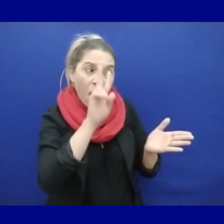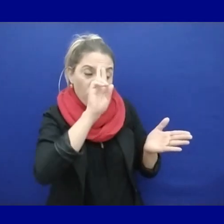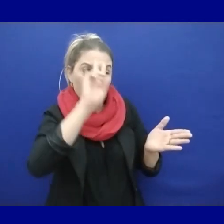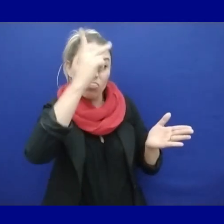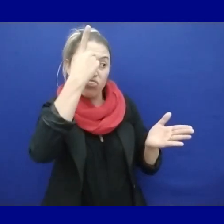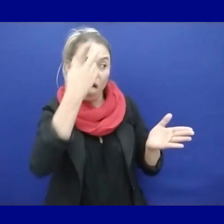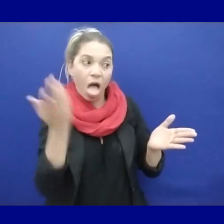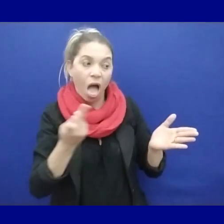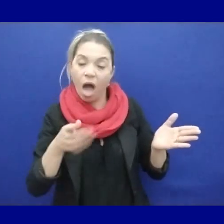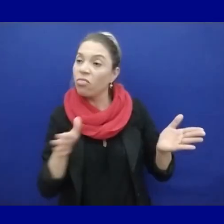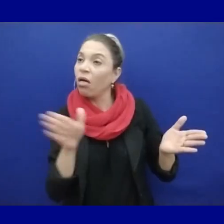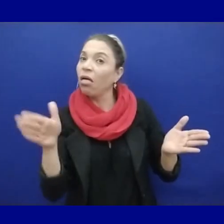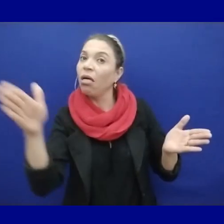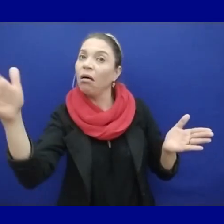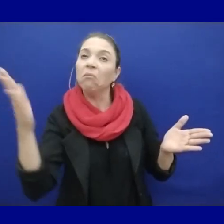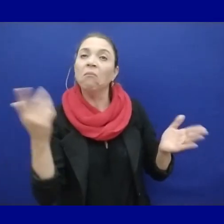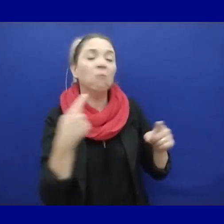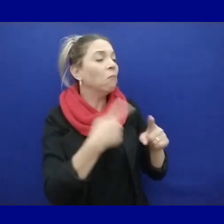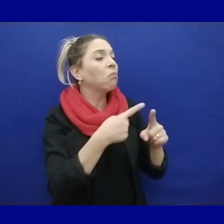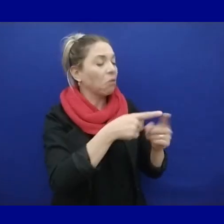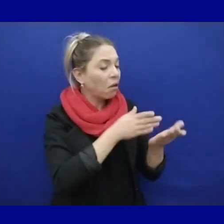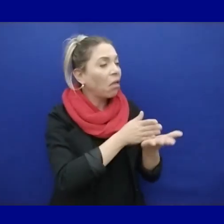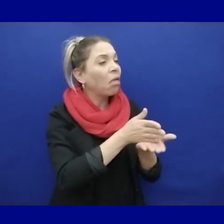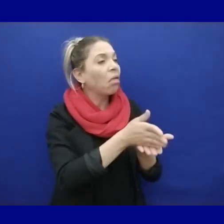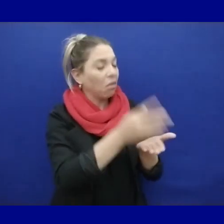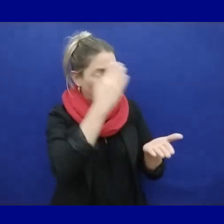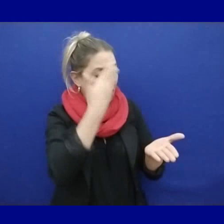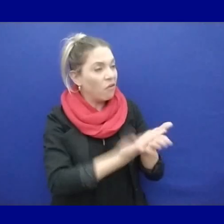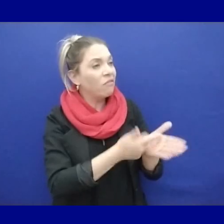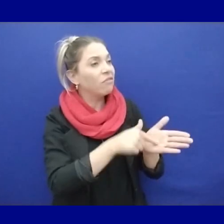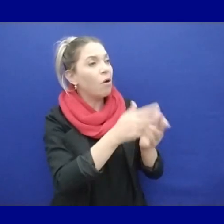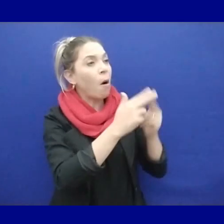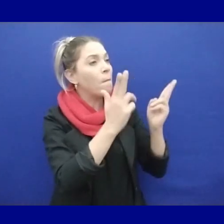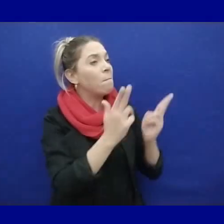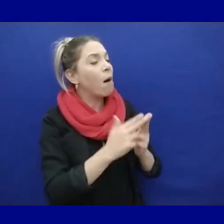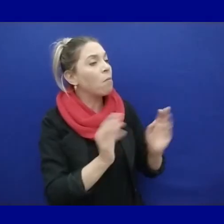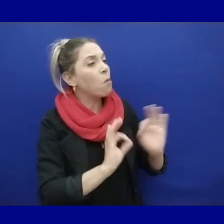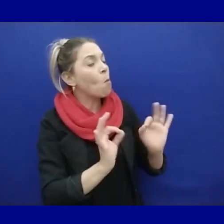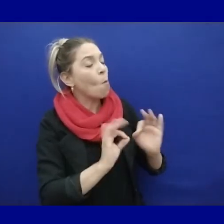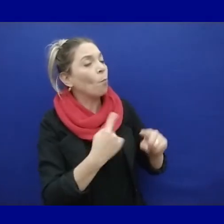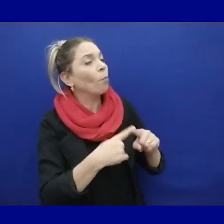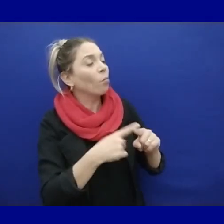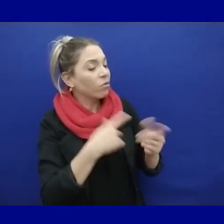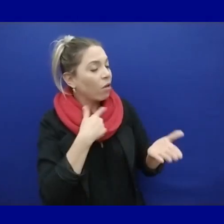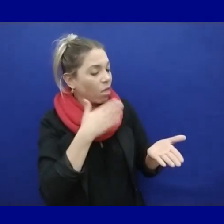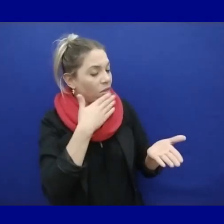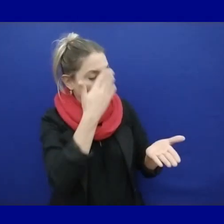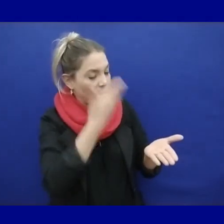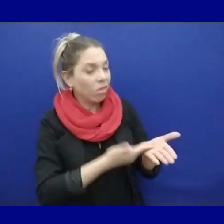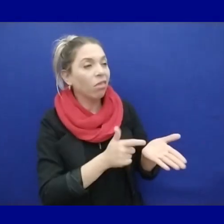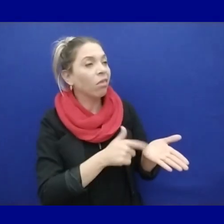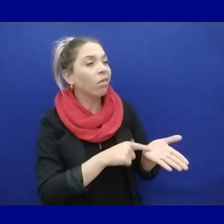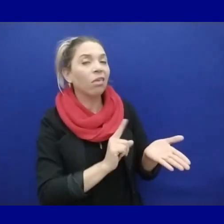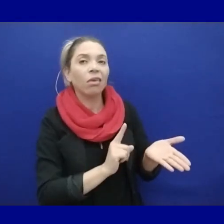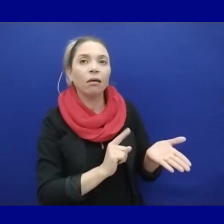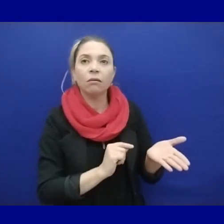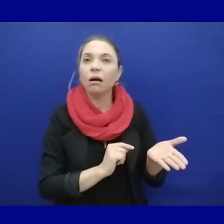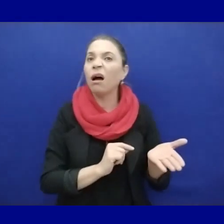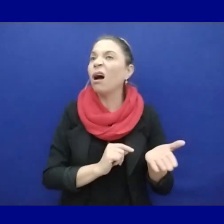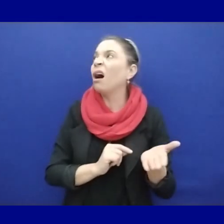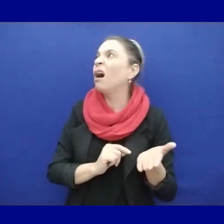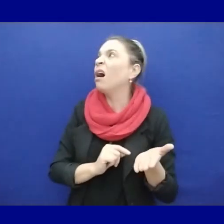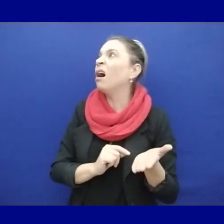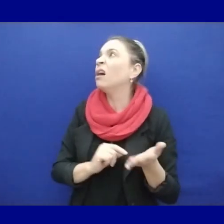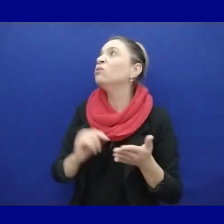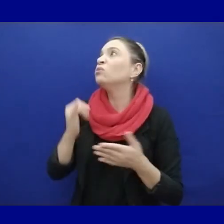está certo. Por que você não continuou fazendo aquilo que o mapa indica? Aquele